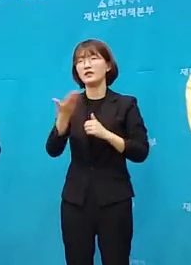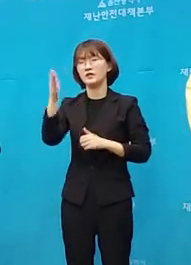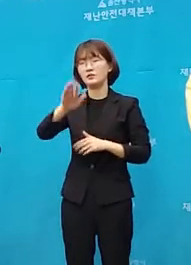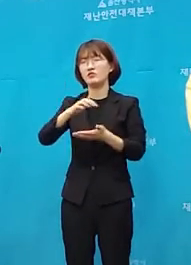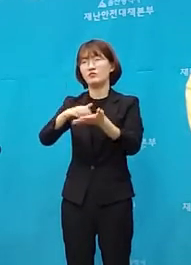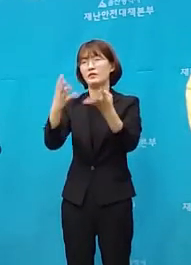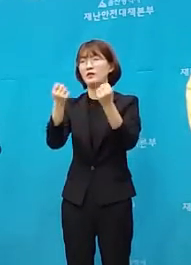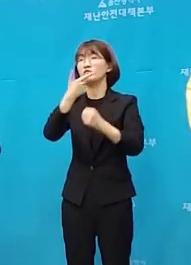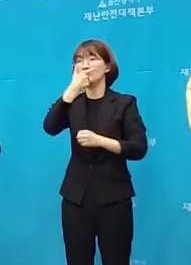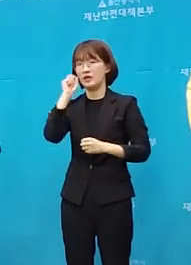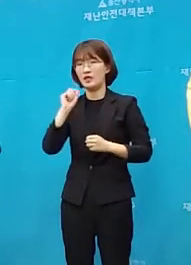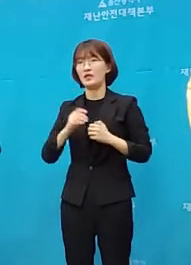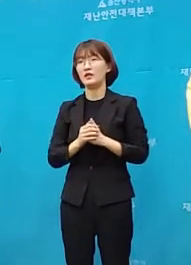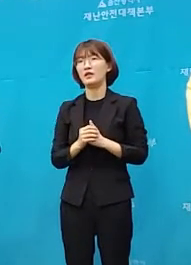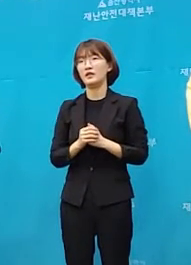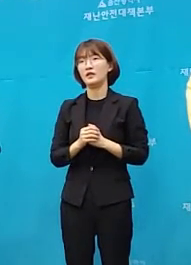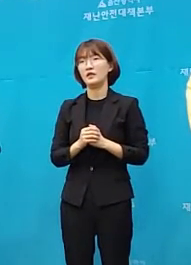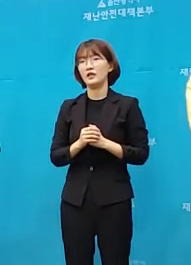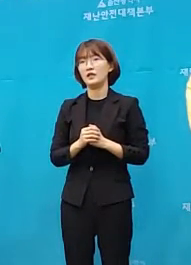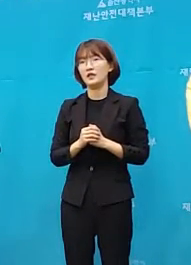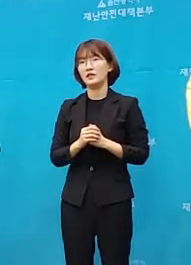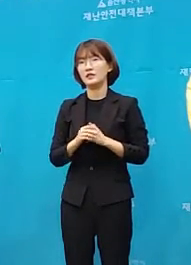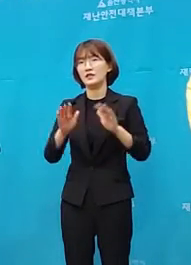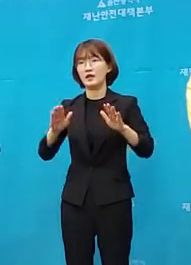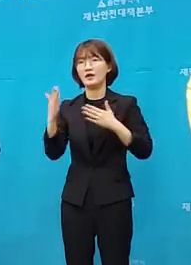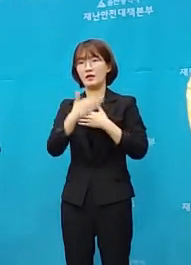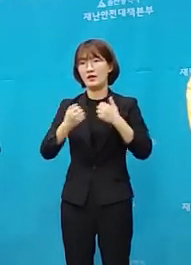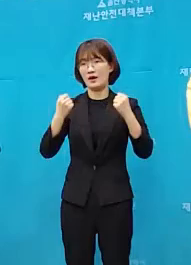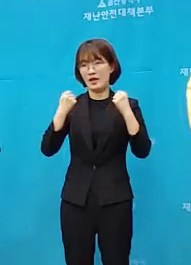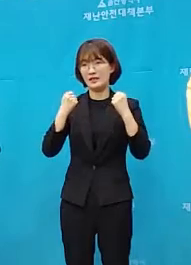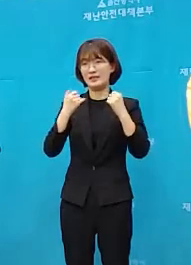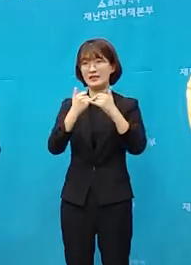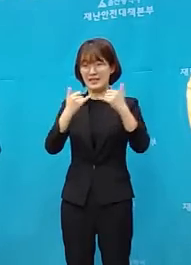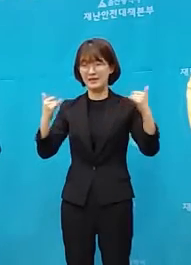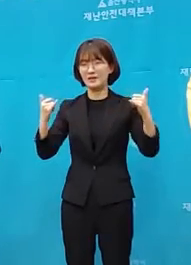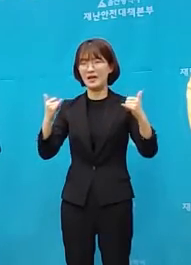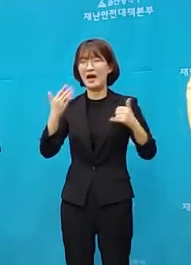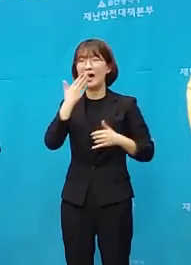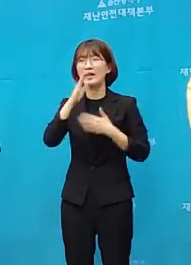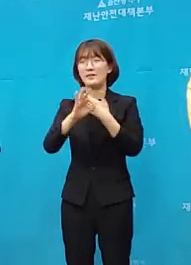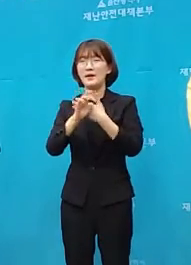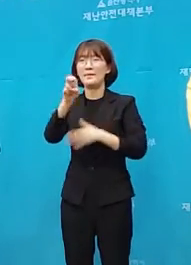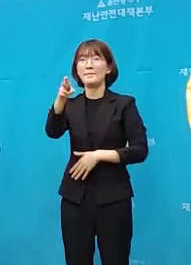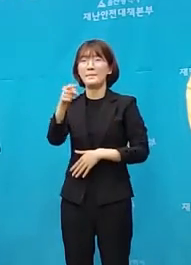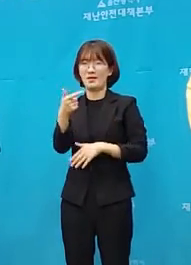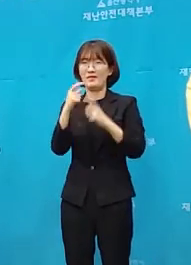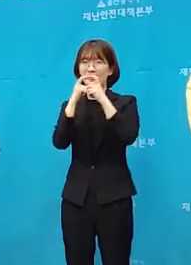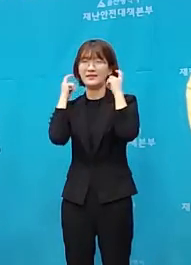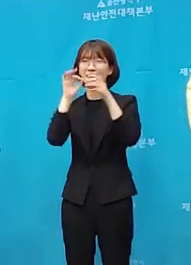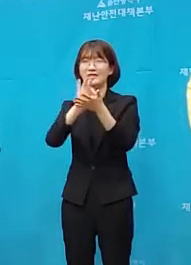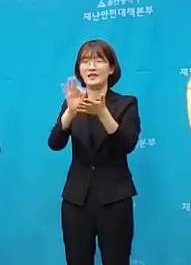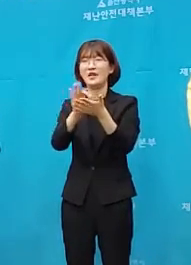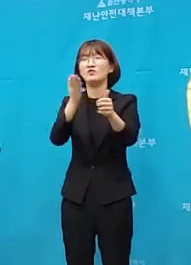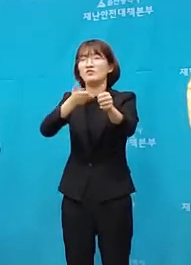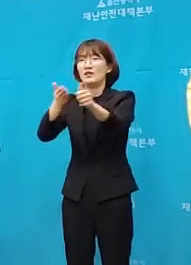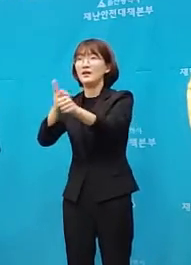부족합니다. 그래서 질병 등에서 건장한 사람은 맨 마스크 사용을 적극 권장하고 있습니다. 우리 시도